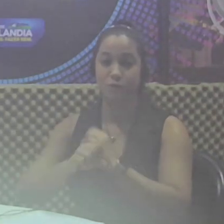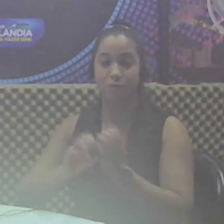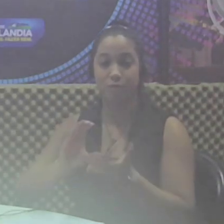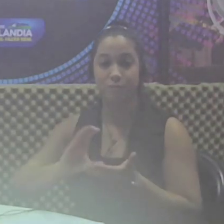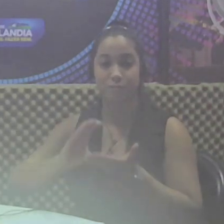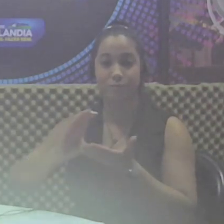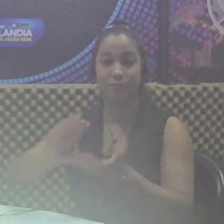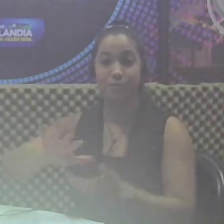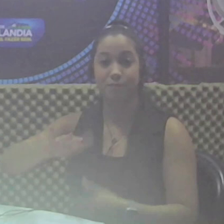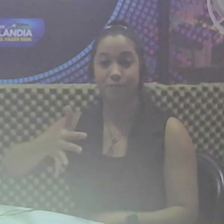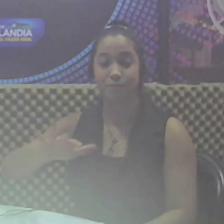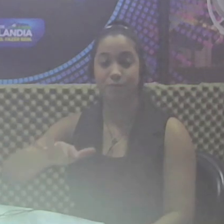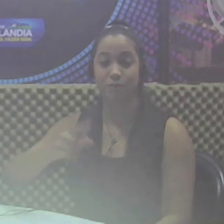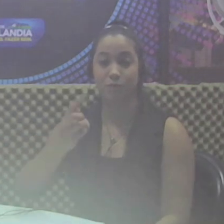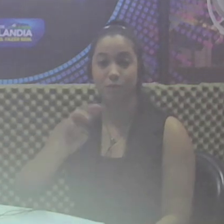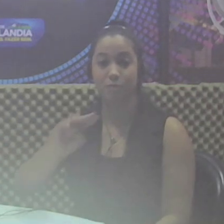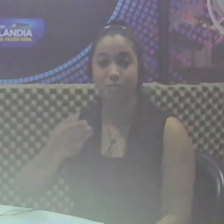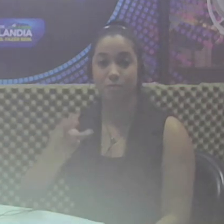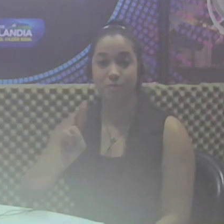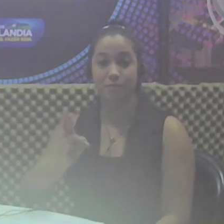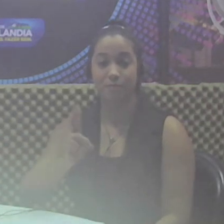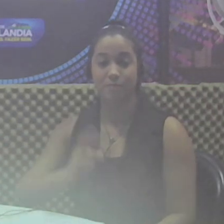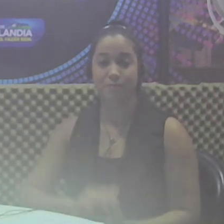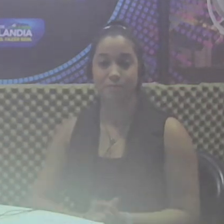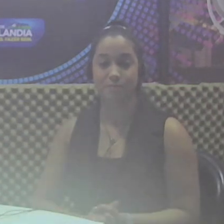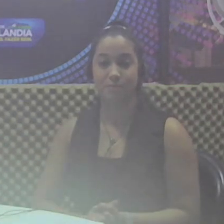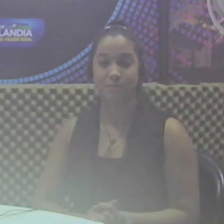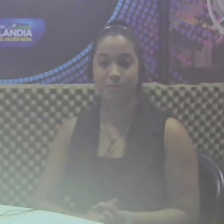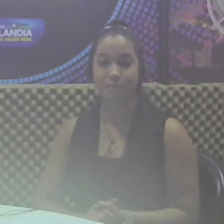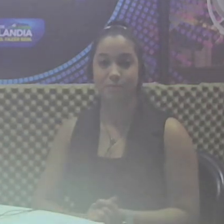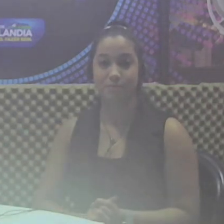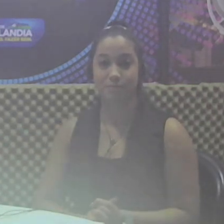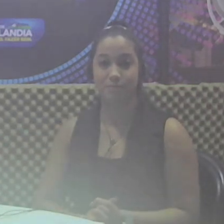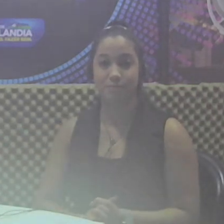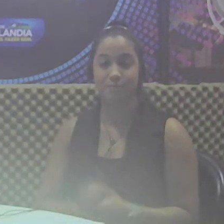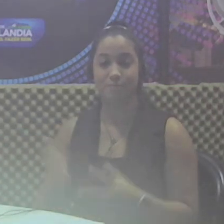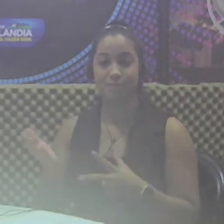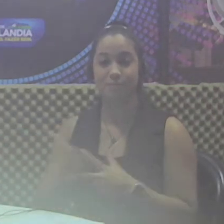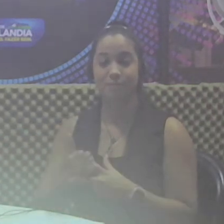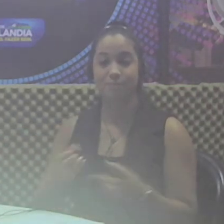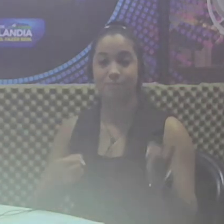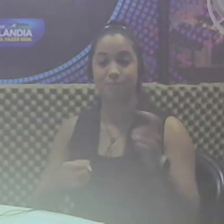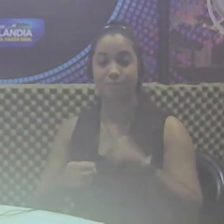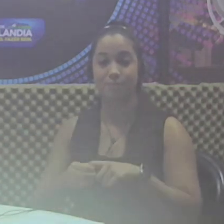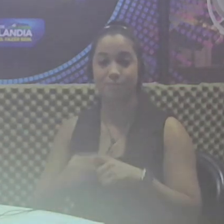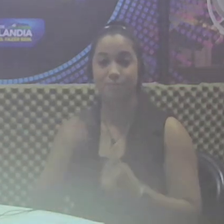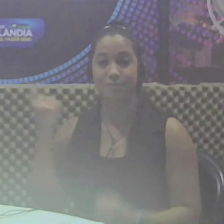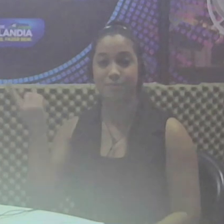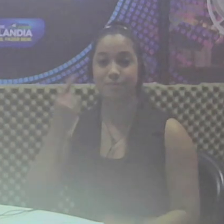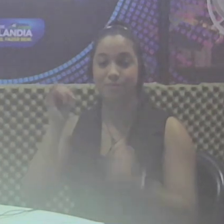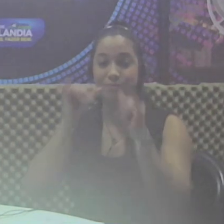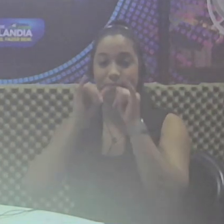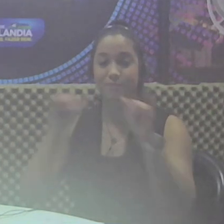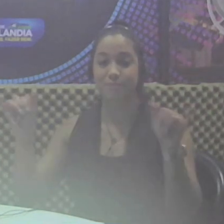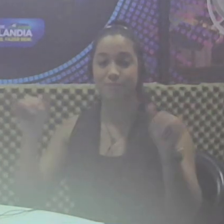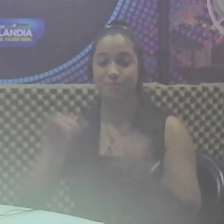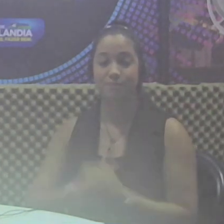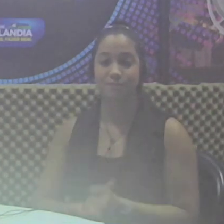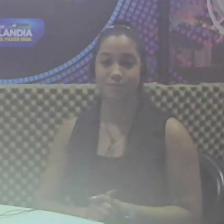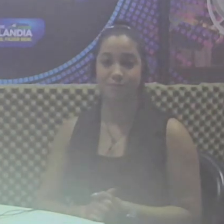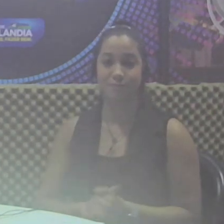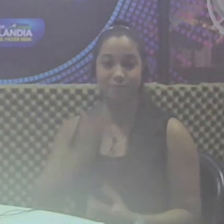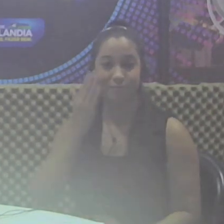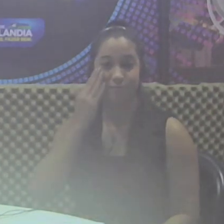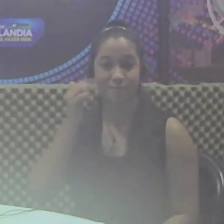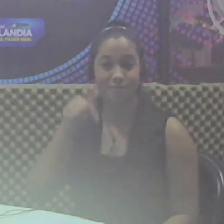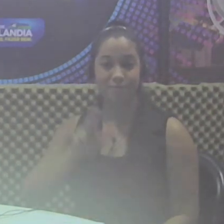investidos aproximadamente R$1 milhão. Vamos a um breve intervalo e na volta tem o giro de notícias. Você